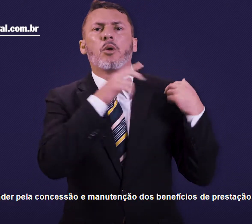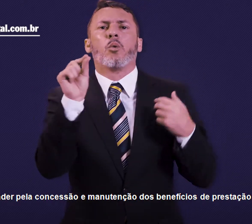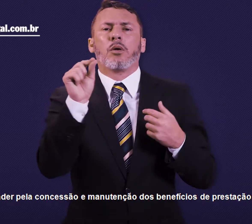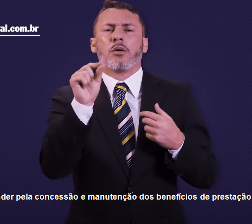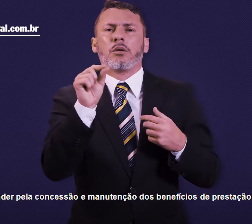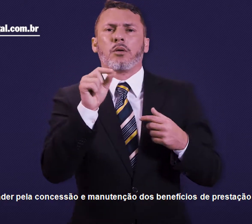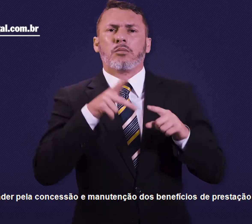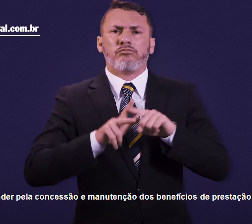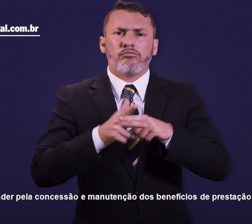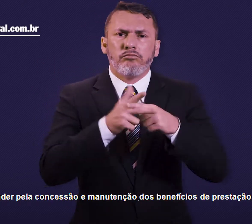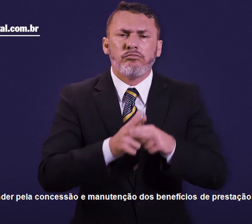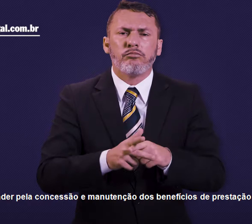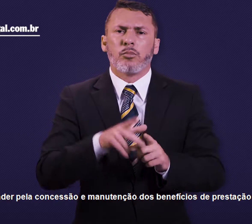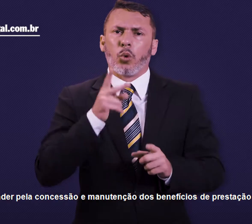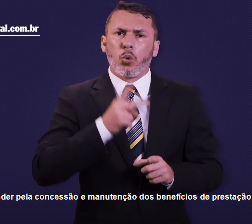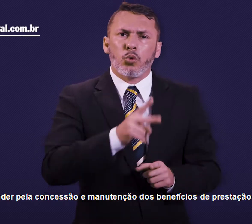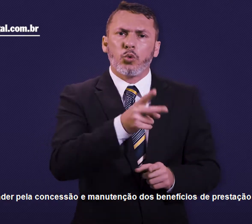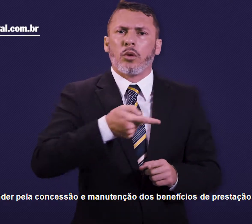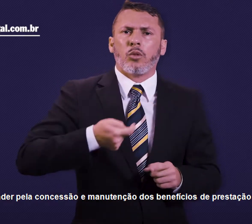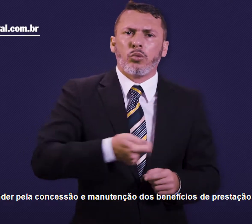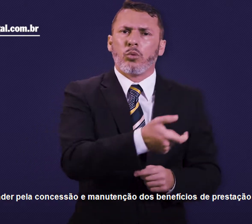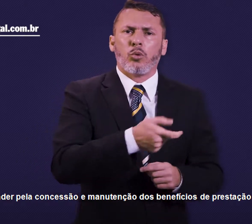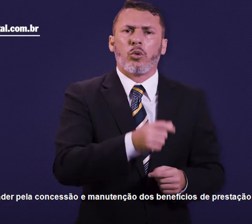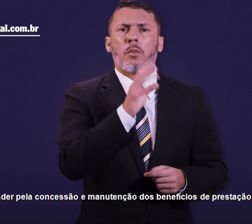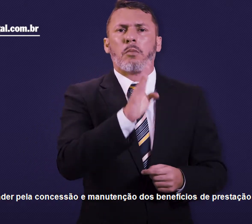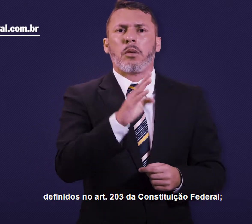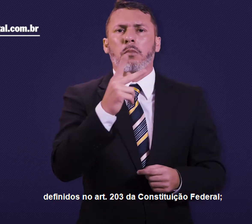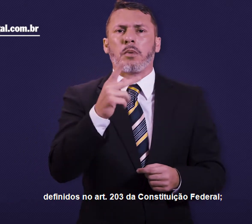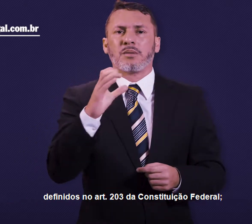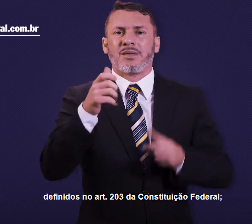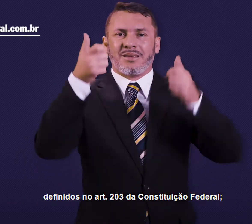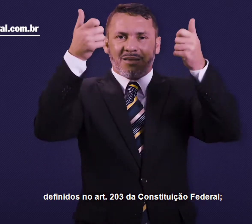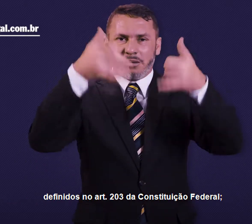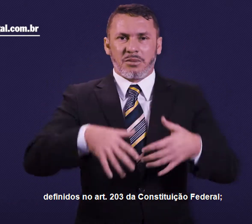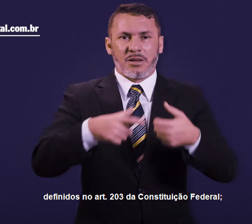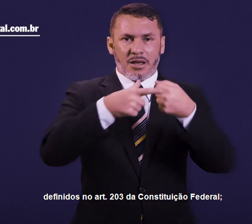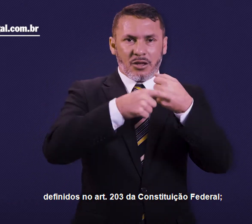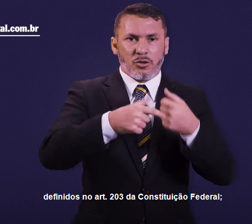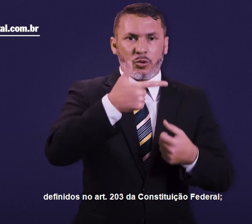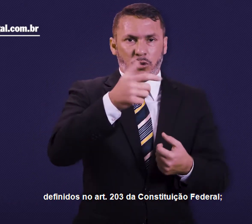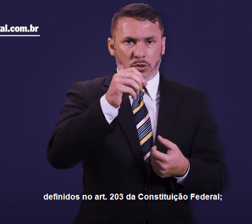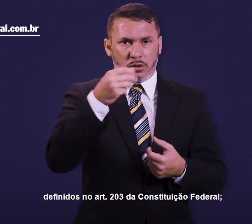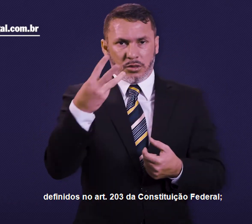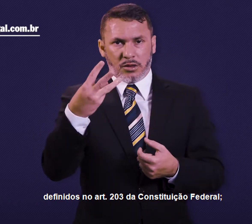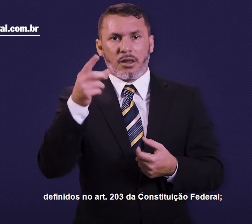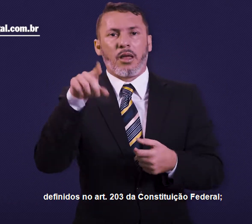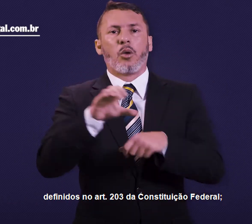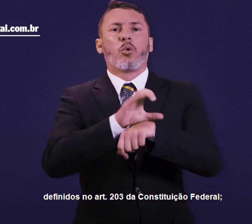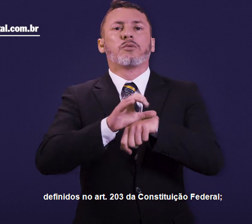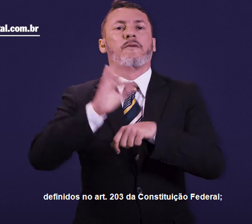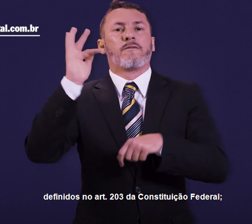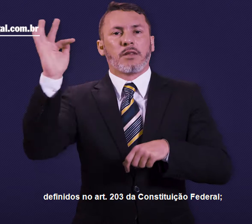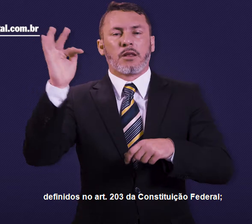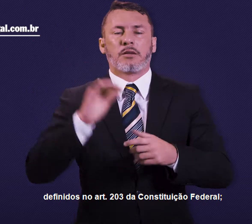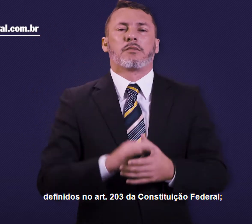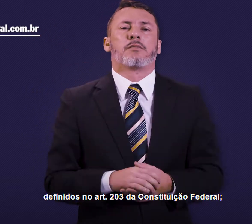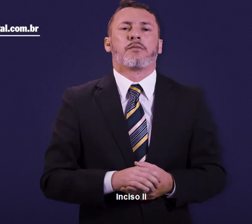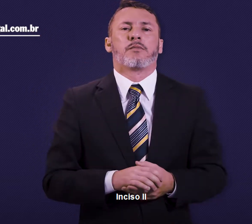e manutenção dos benefícios de prestação continuada definidos no artigo 203 da Constituição Federal.